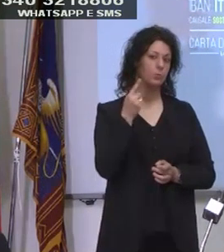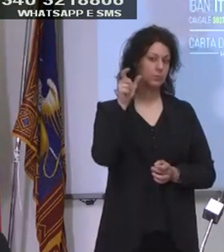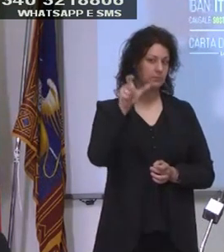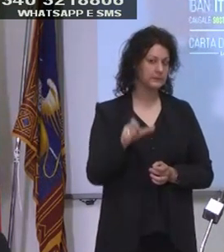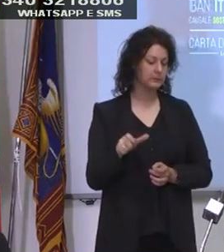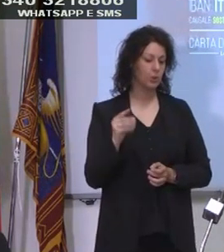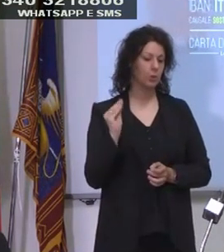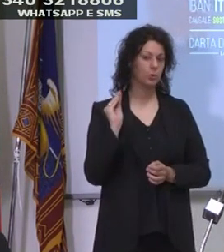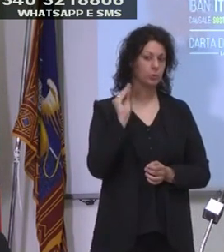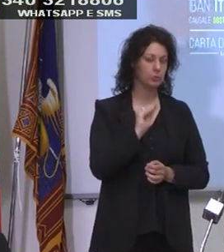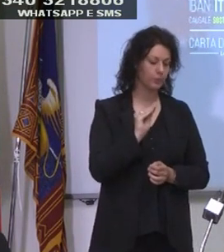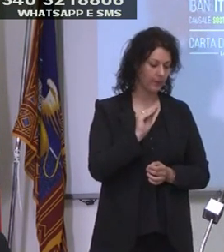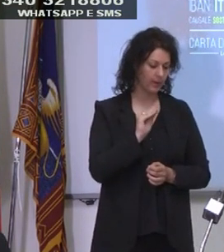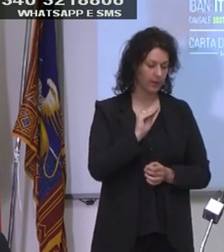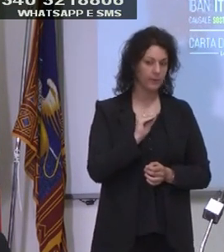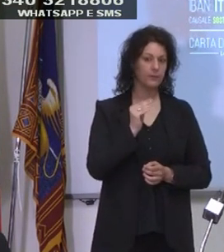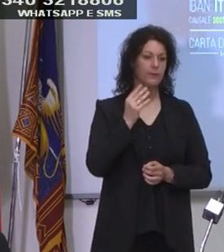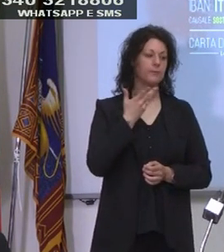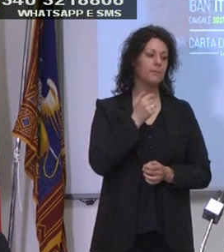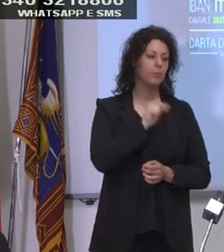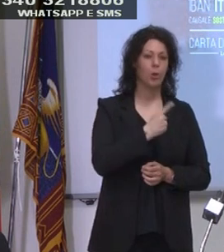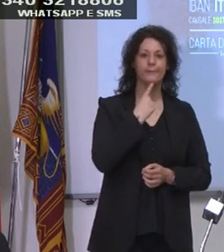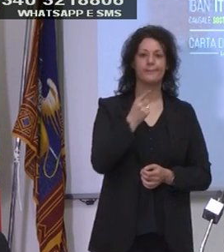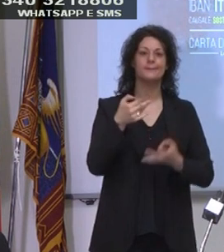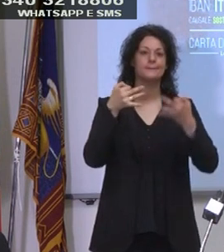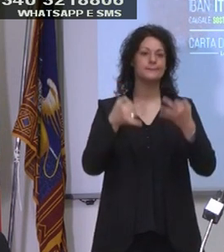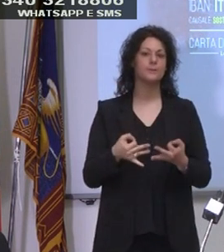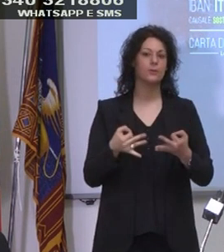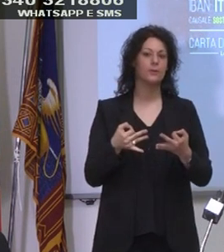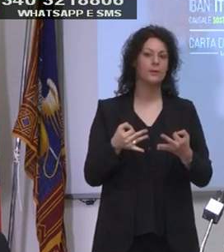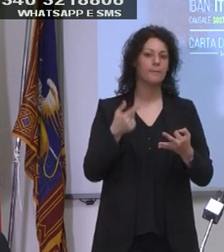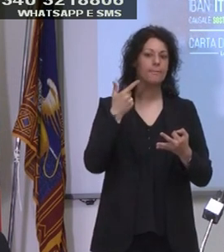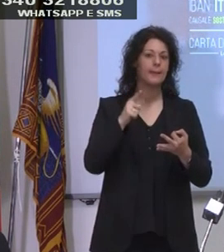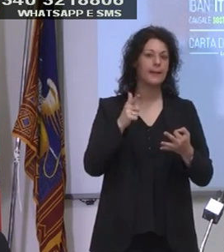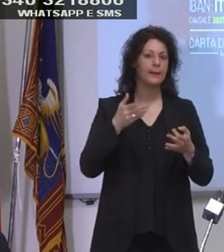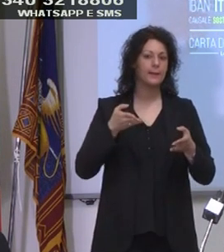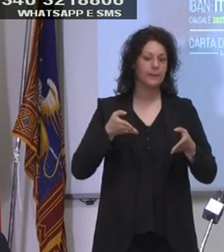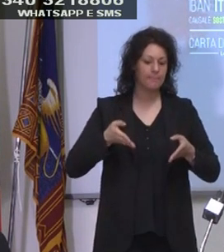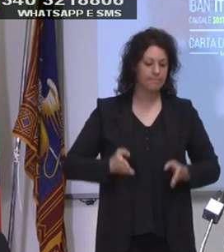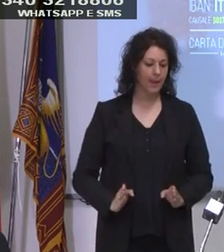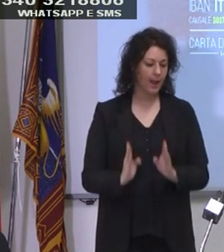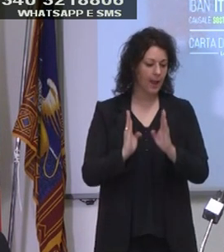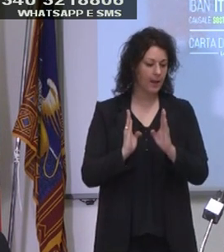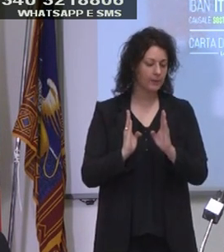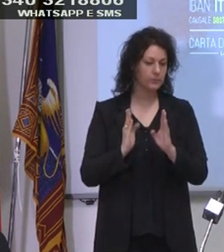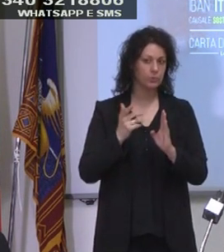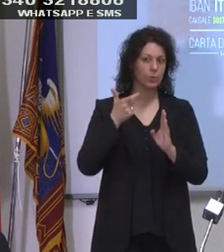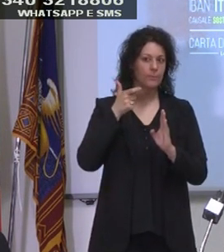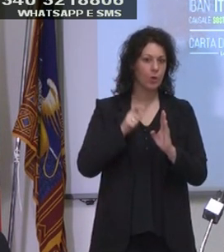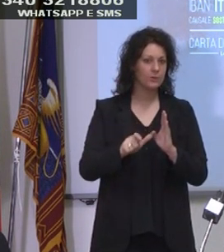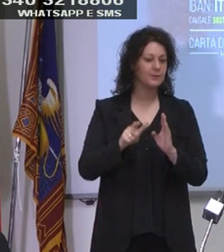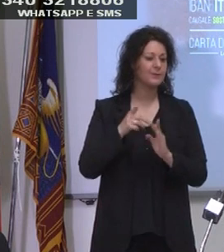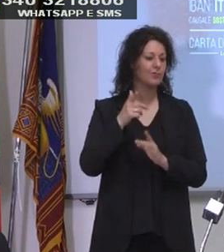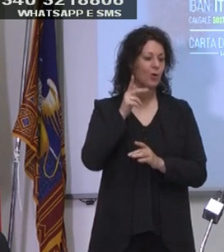ci chiede rassicurazioni da parte sua in merito al fatto che la mamma doveva